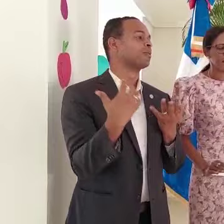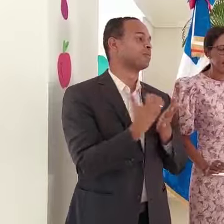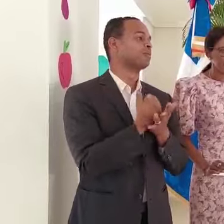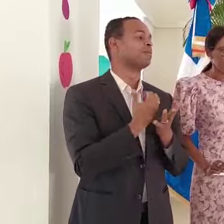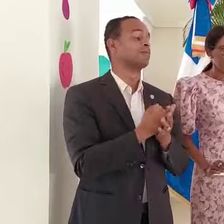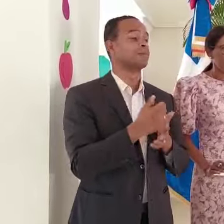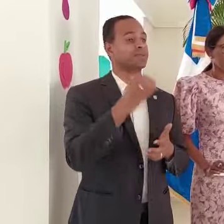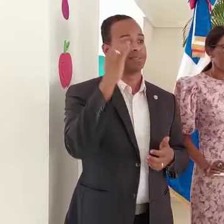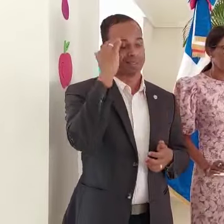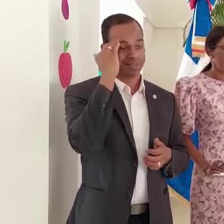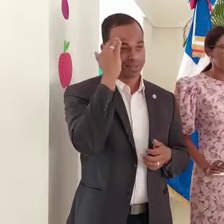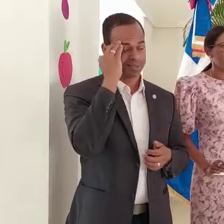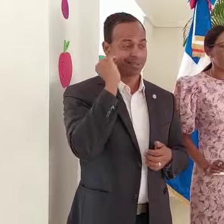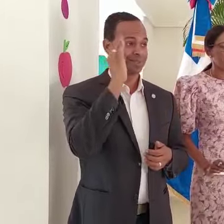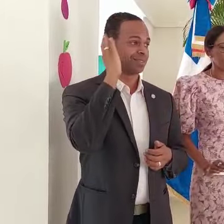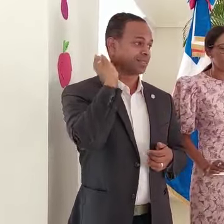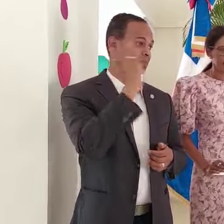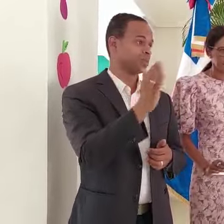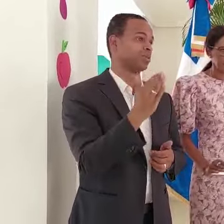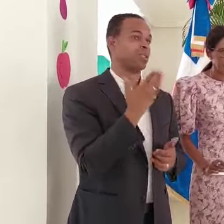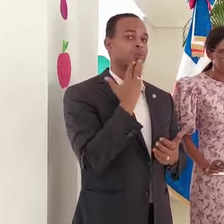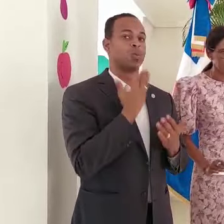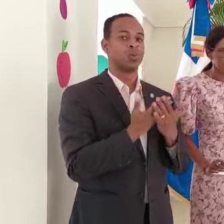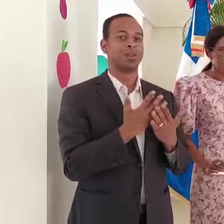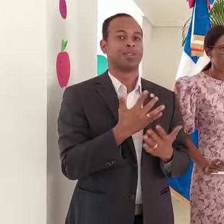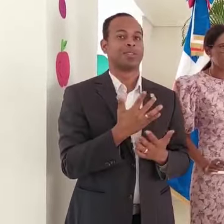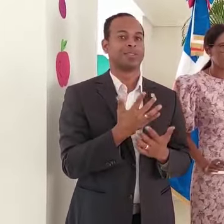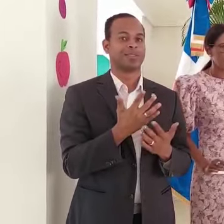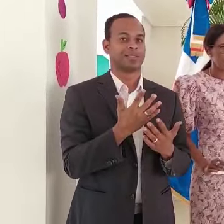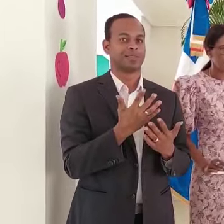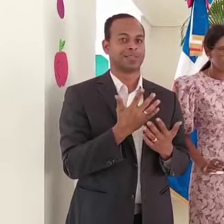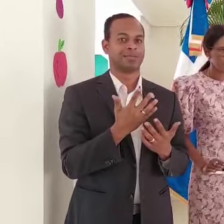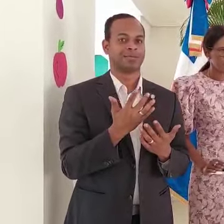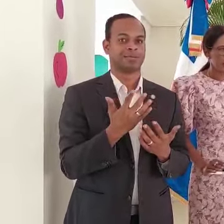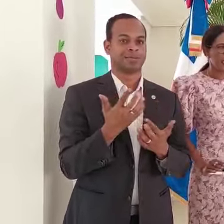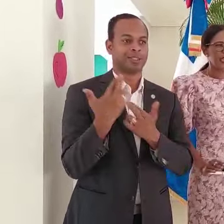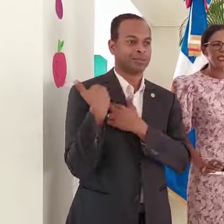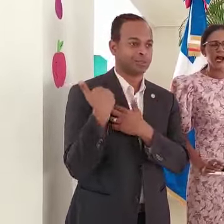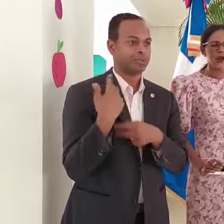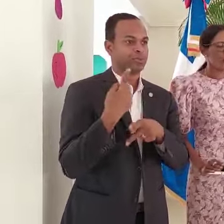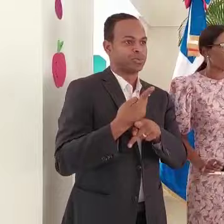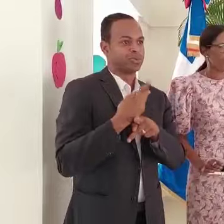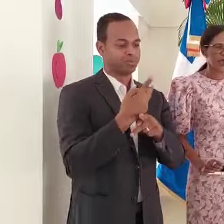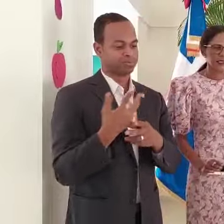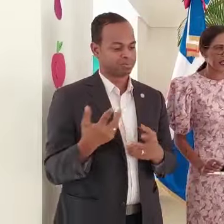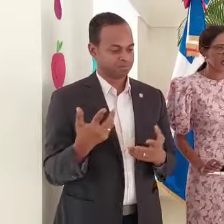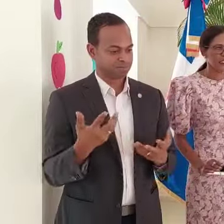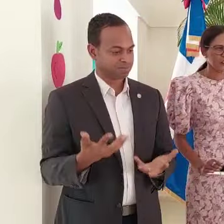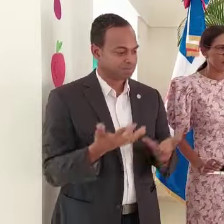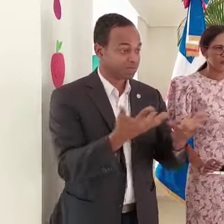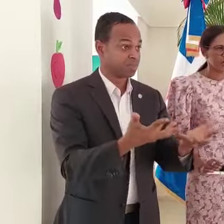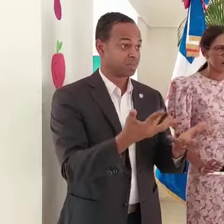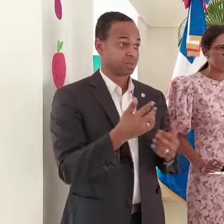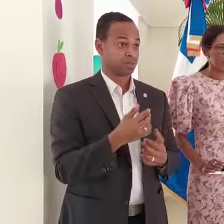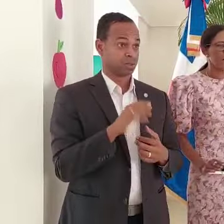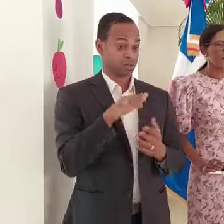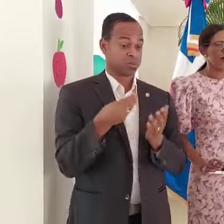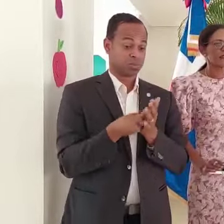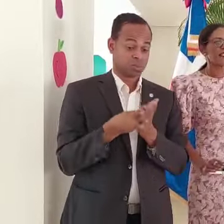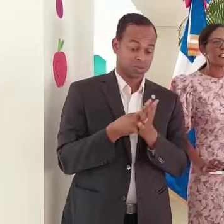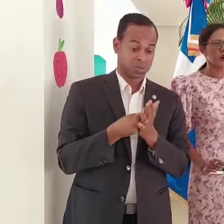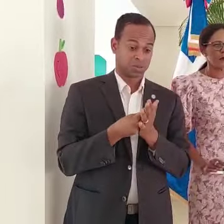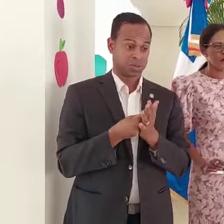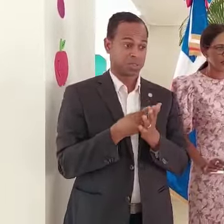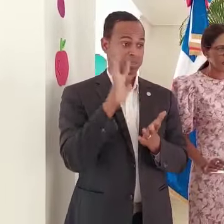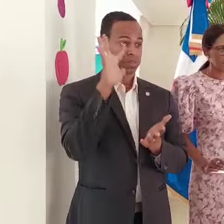beneficiadas y sabiendo que van a dejar en buenas manos a sus hijos, que ya no es su sueldo